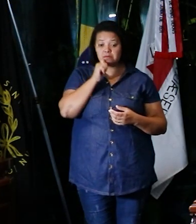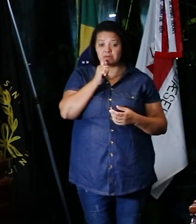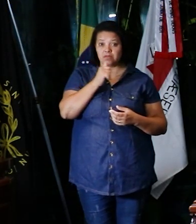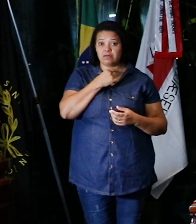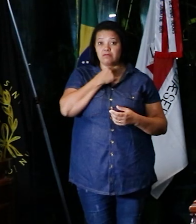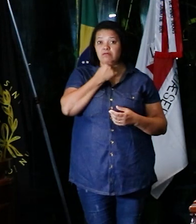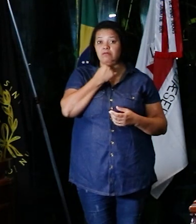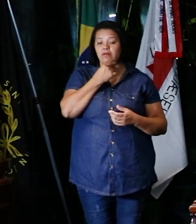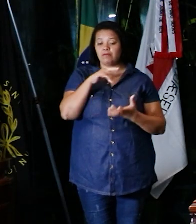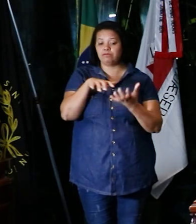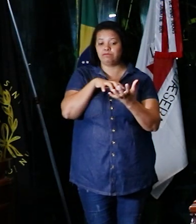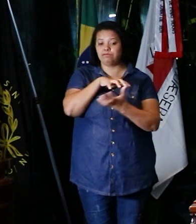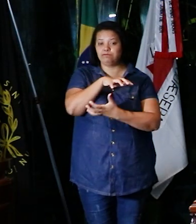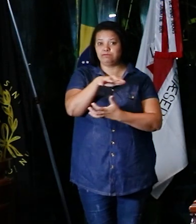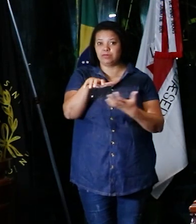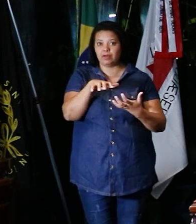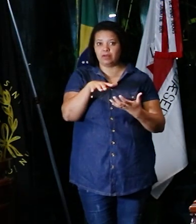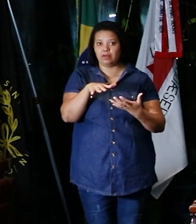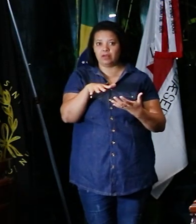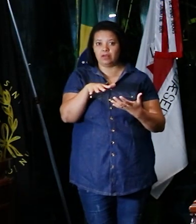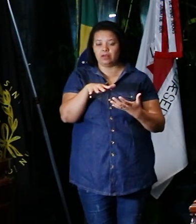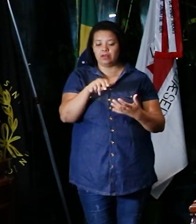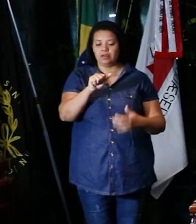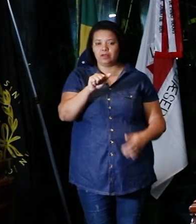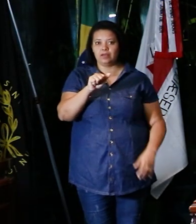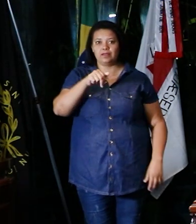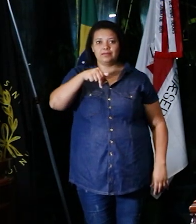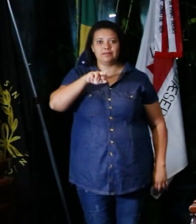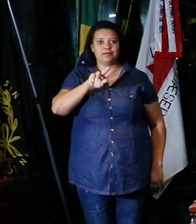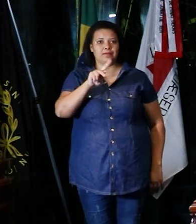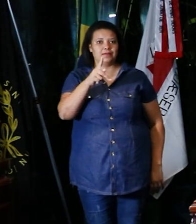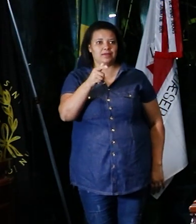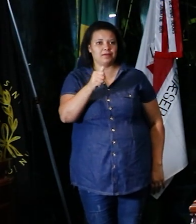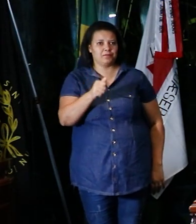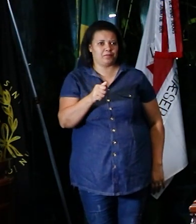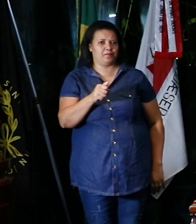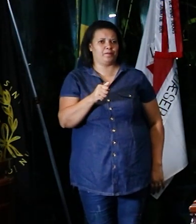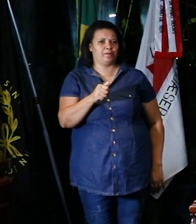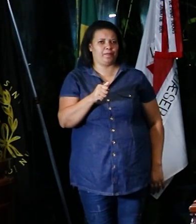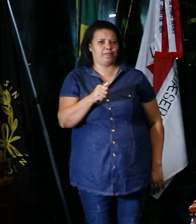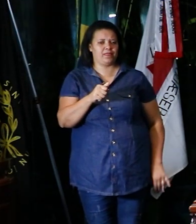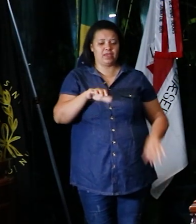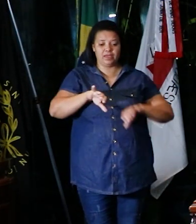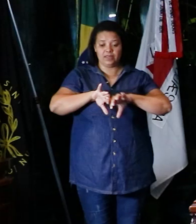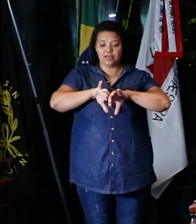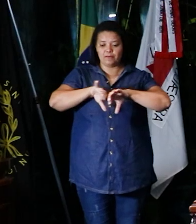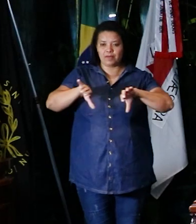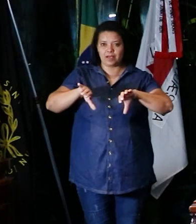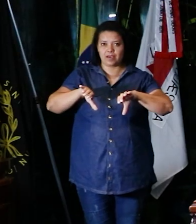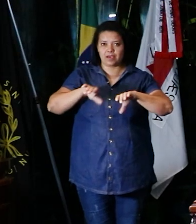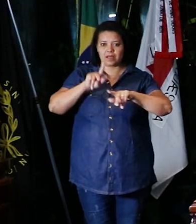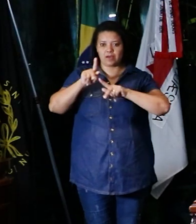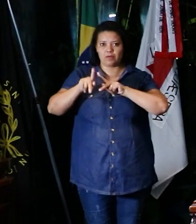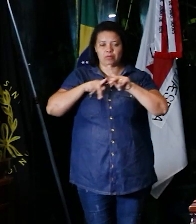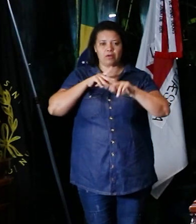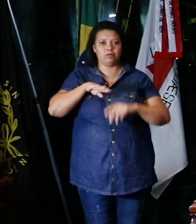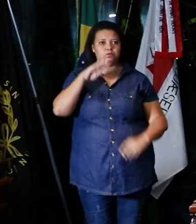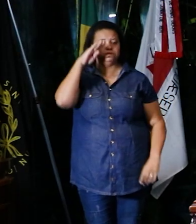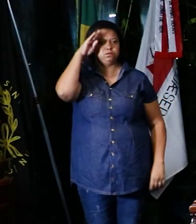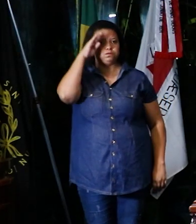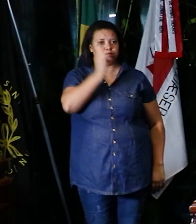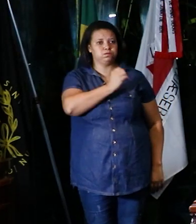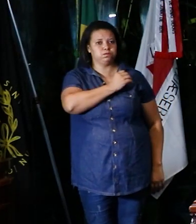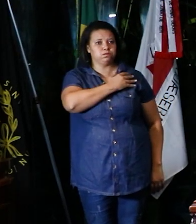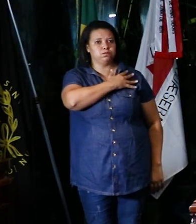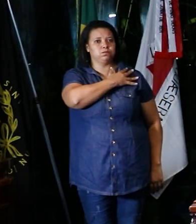a revolução. Narinha, que separar o civil do capitão, em nossa ordem